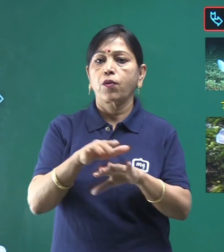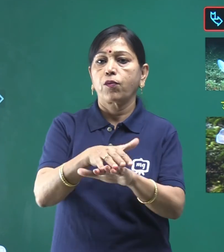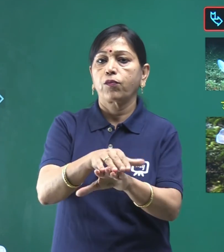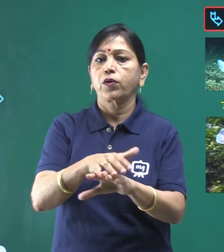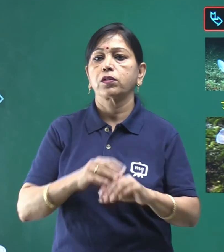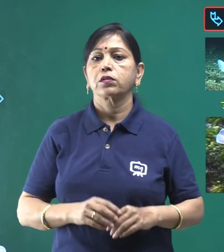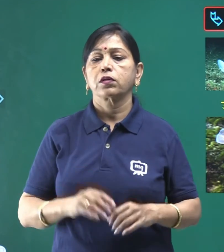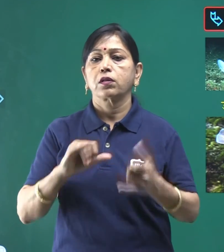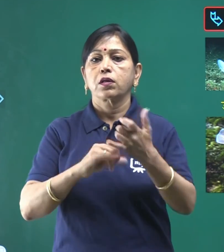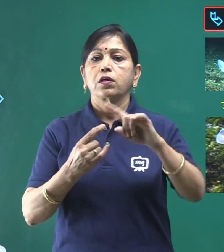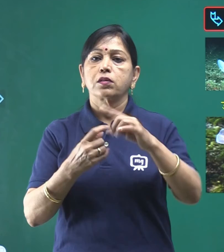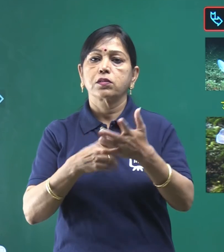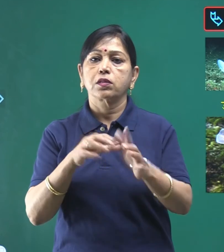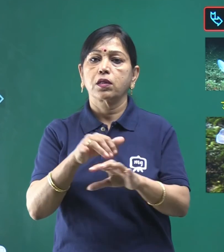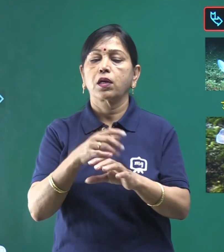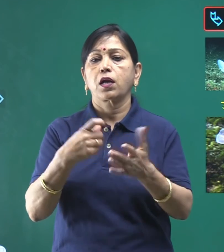स्टिंगरे,